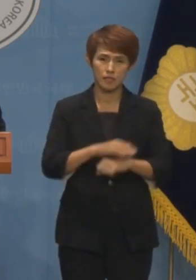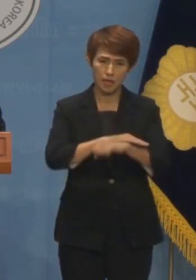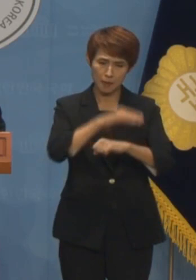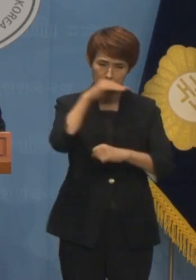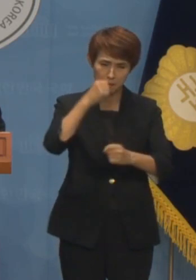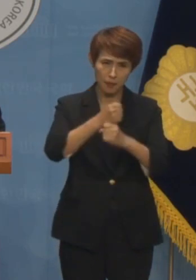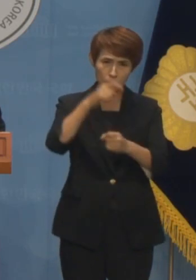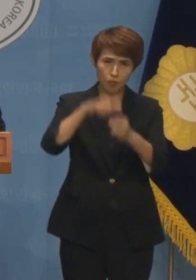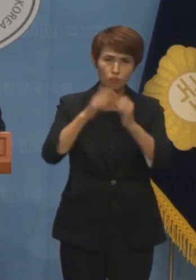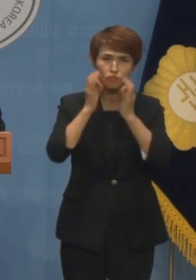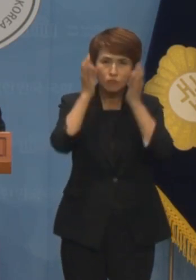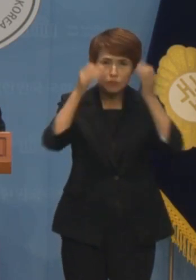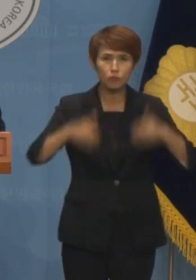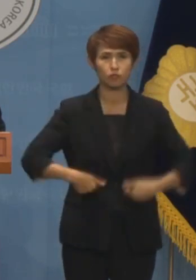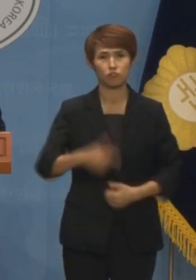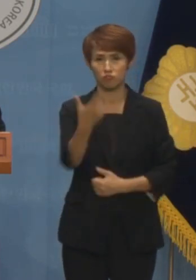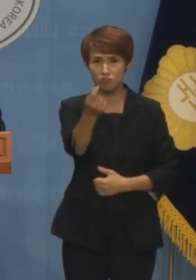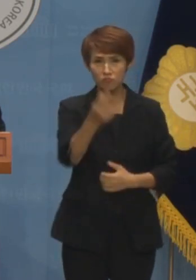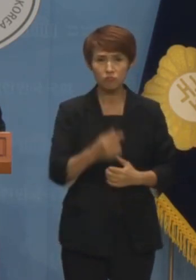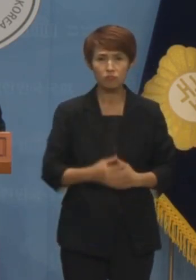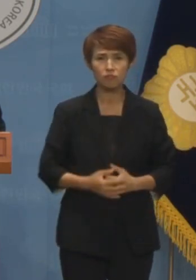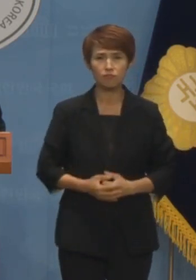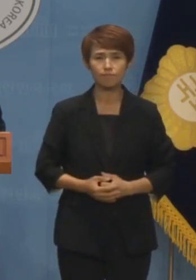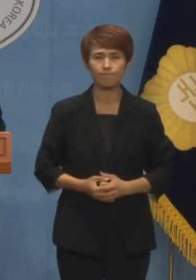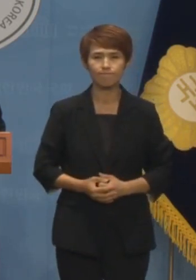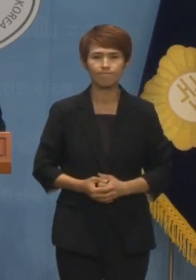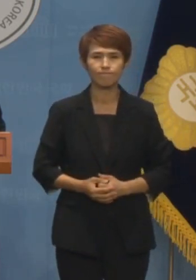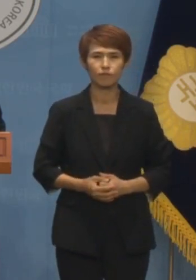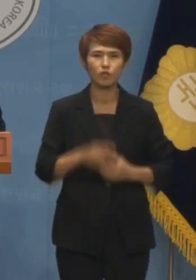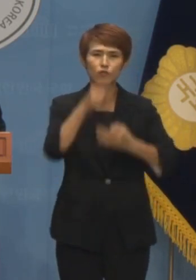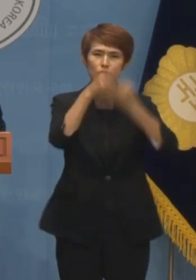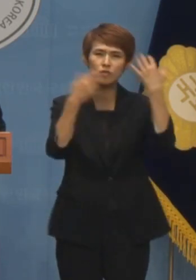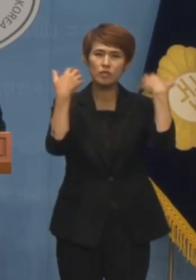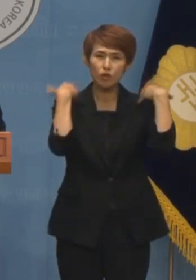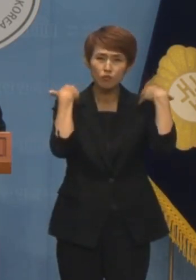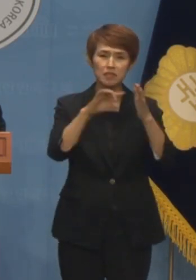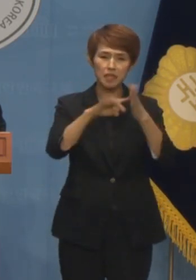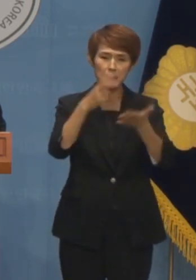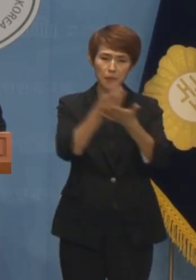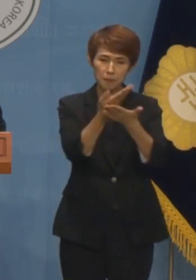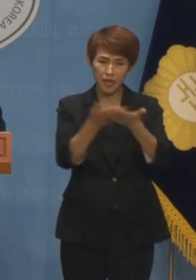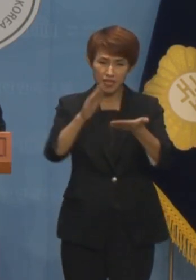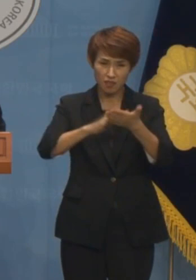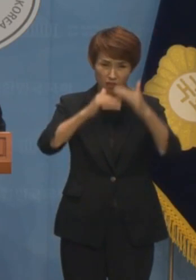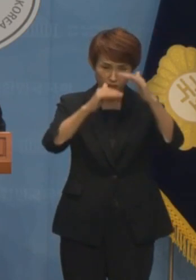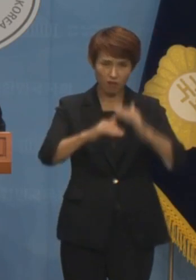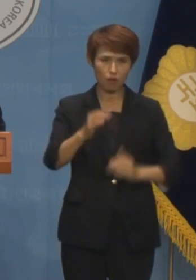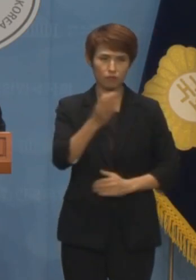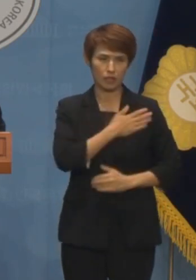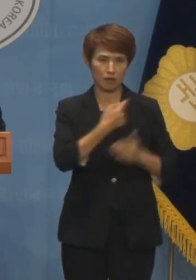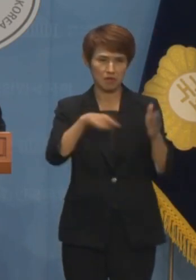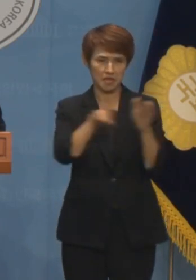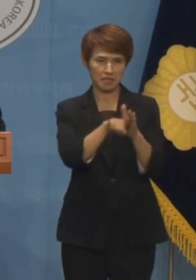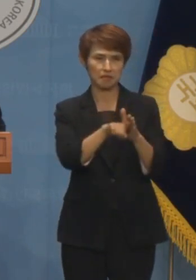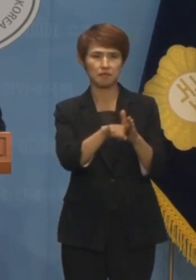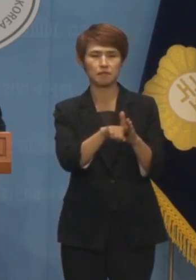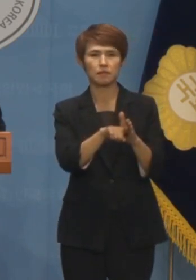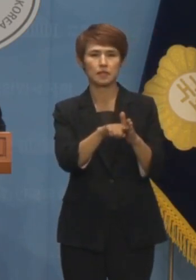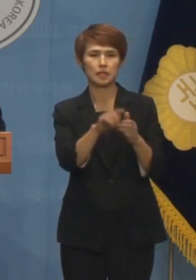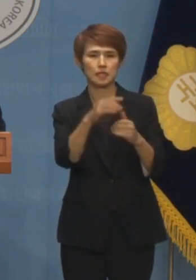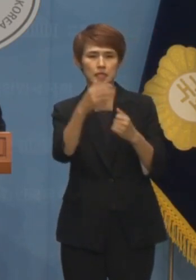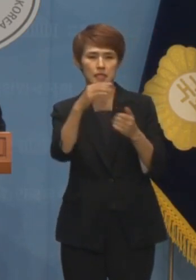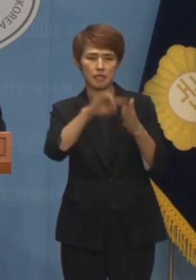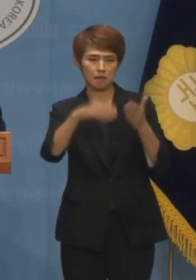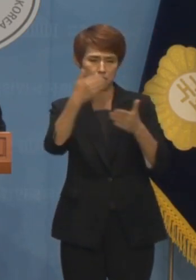위해 노력해야 하지 않겠습니까? 그러나 윤석열 정부의 세법 개정안은 초부자 자산가들에 대한 대규모